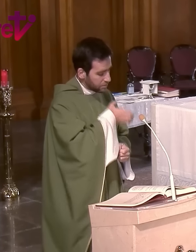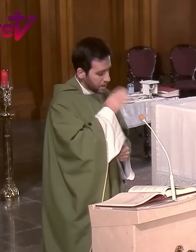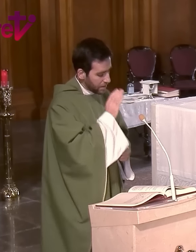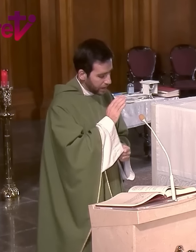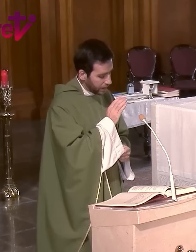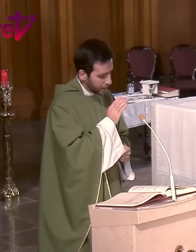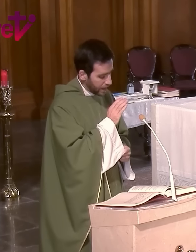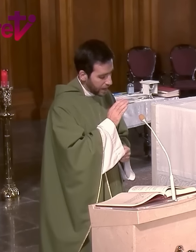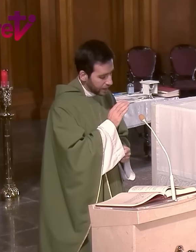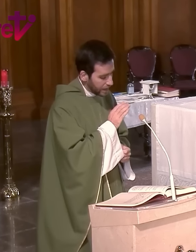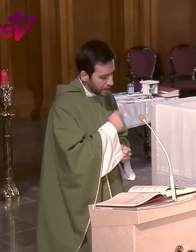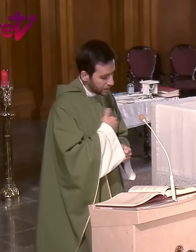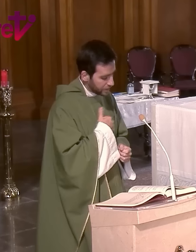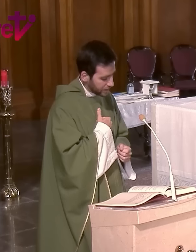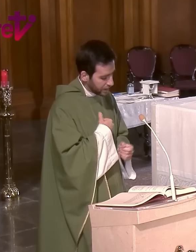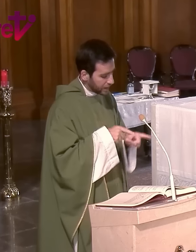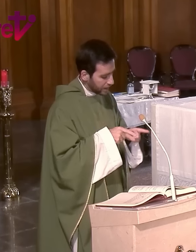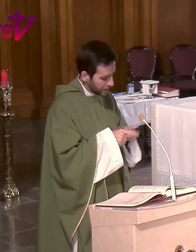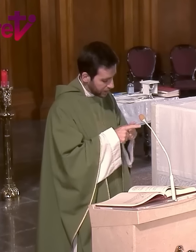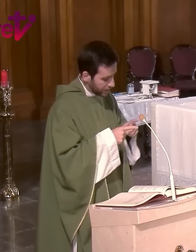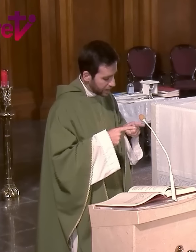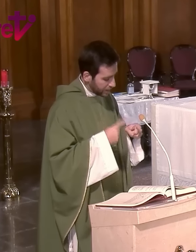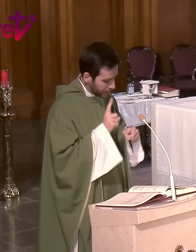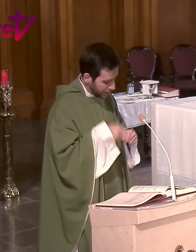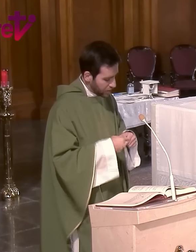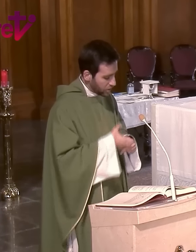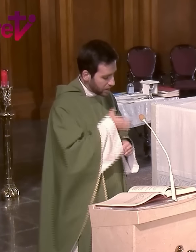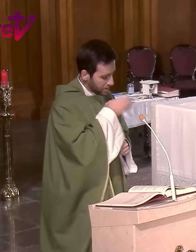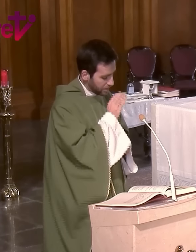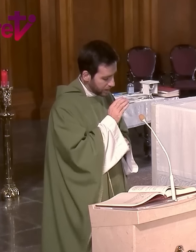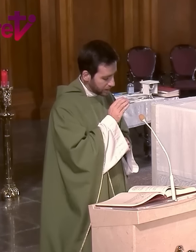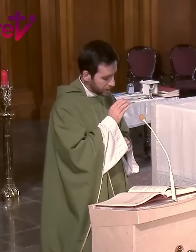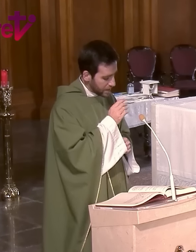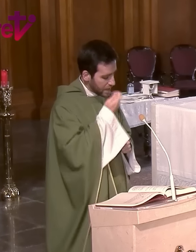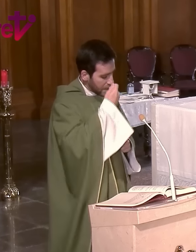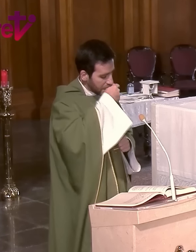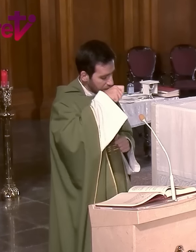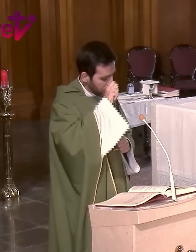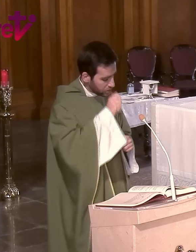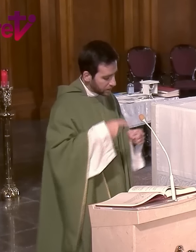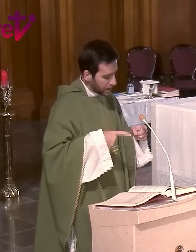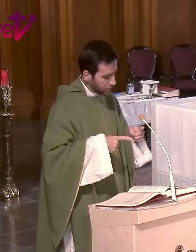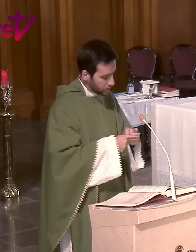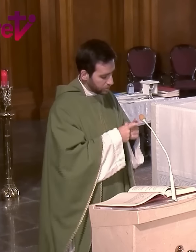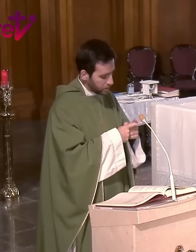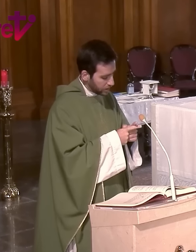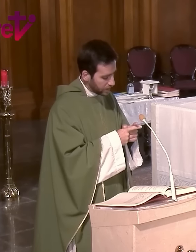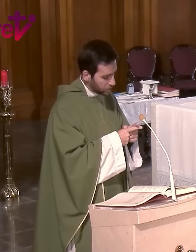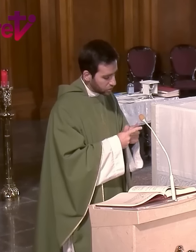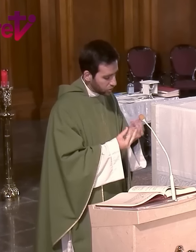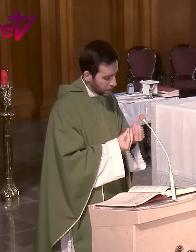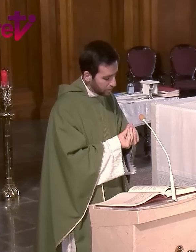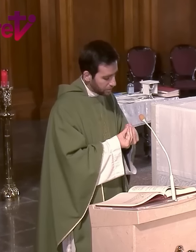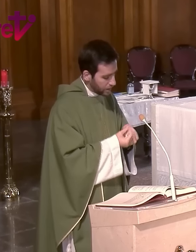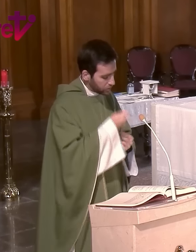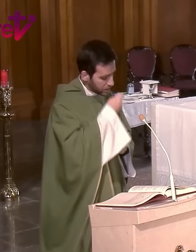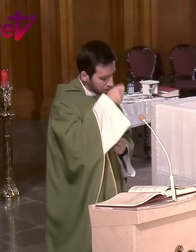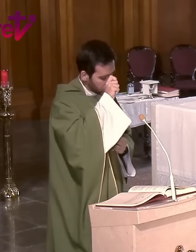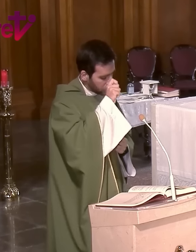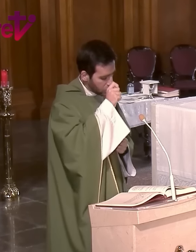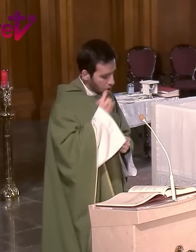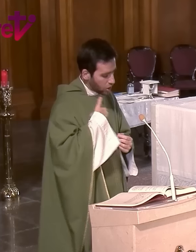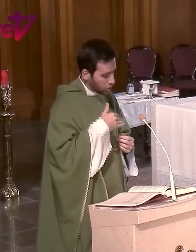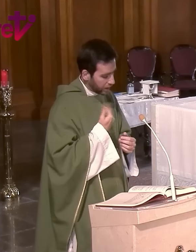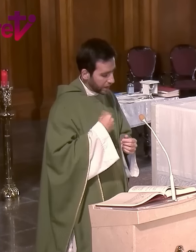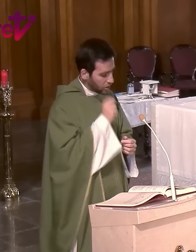¿Podéis beber el cáliz que yo he de beber y bautizaros con el